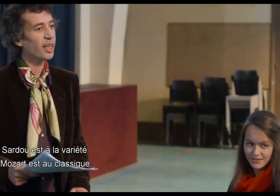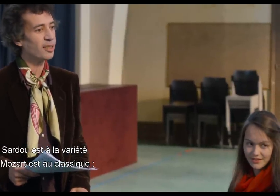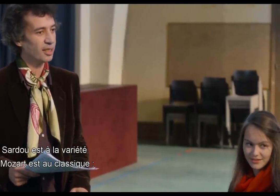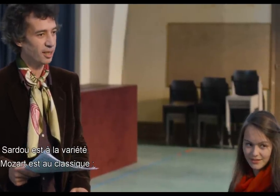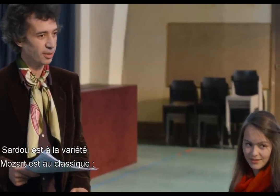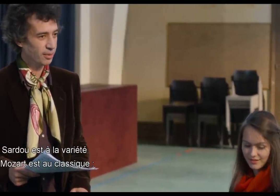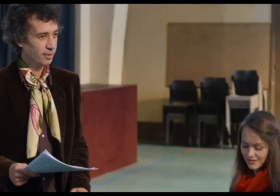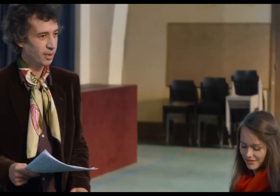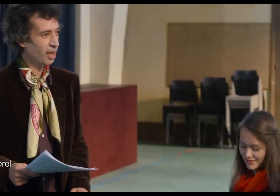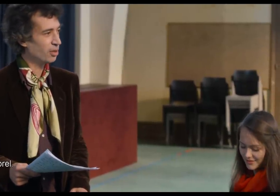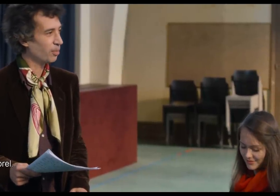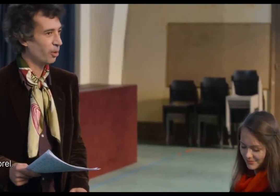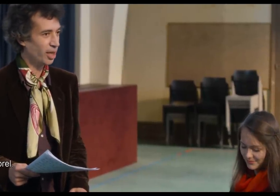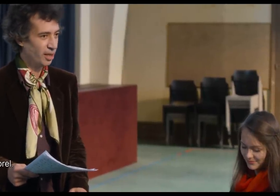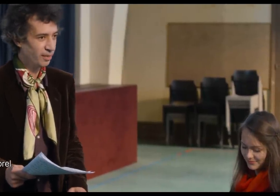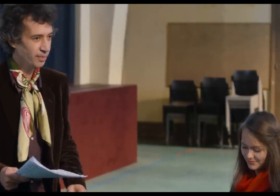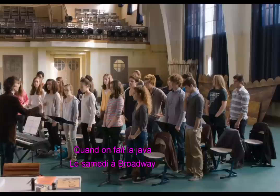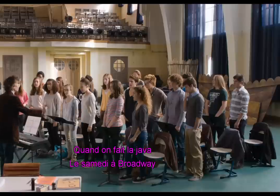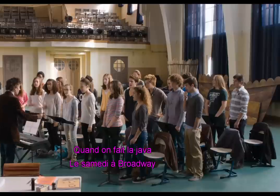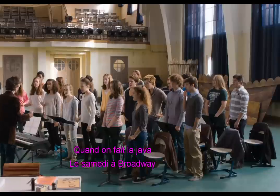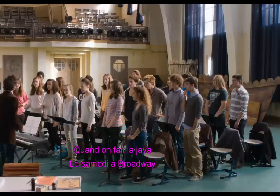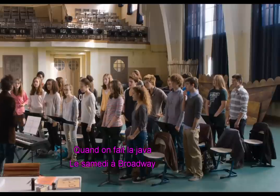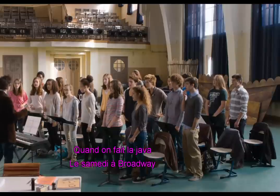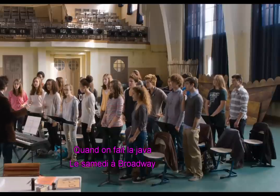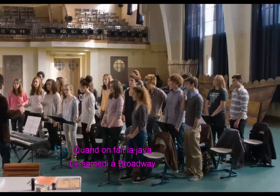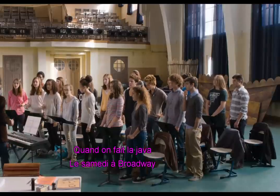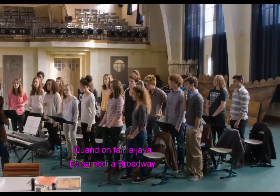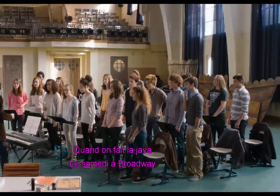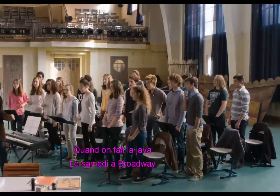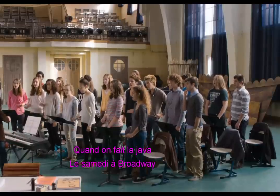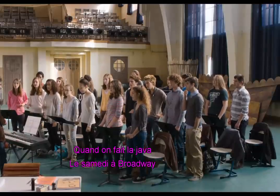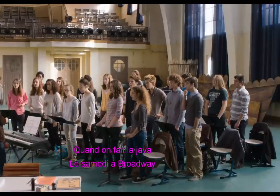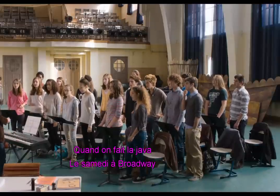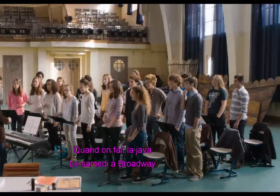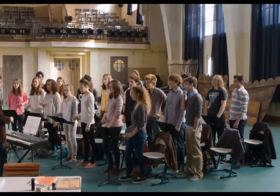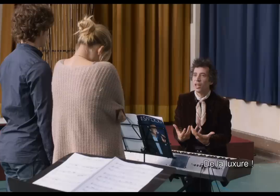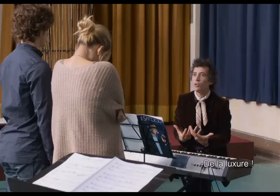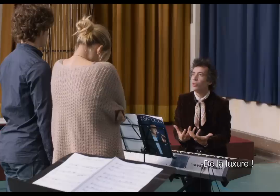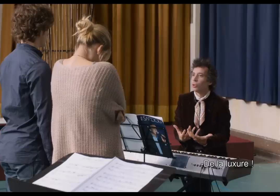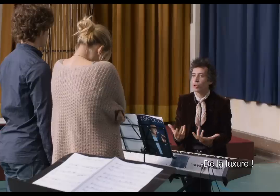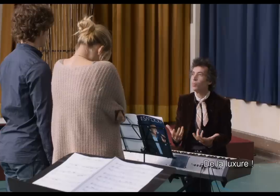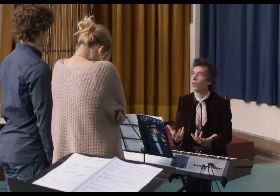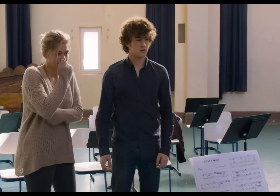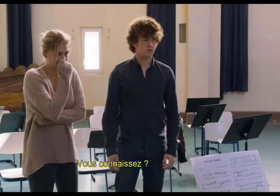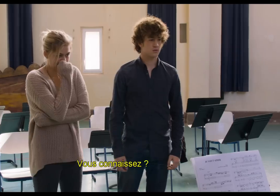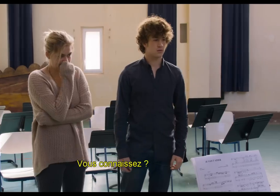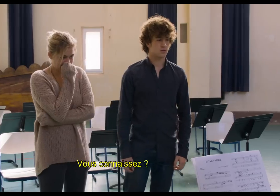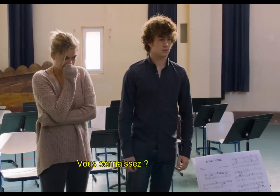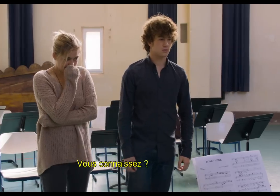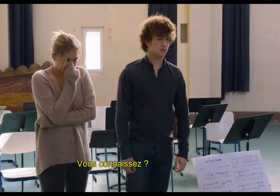classique Intemporelle Je veux sentir la luxure Le stupre Ça vous est jamais arrivé de